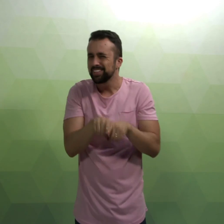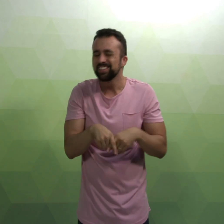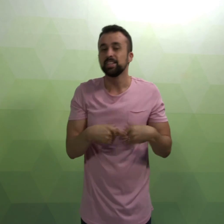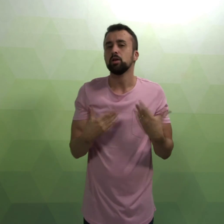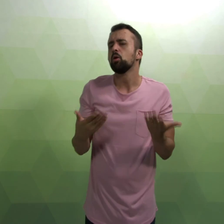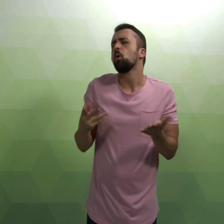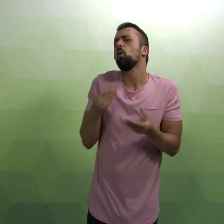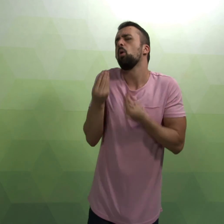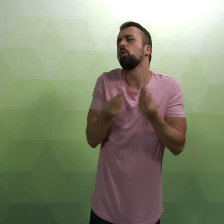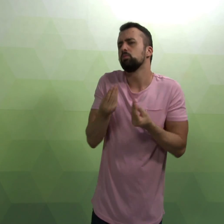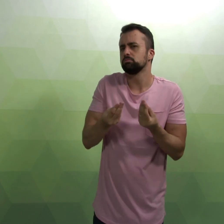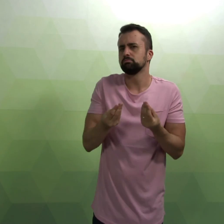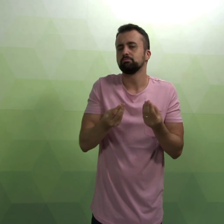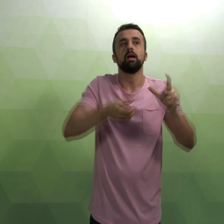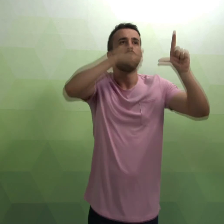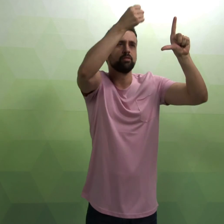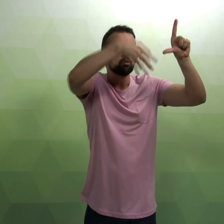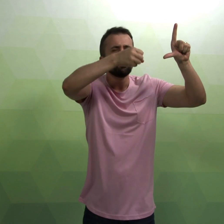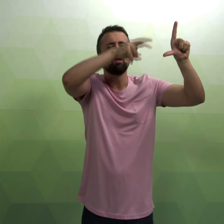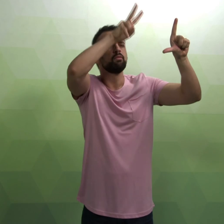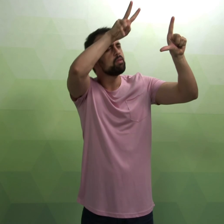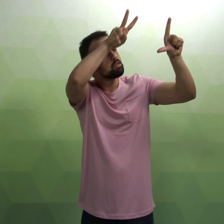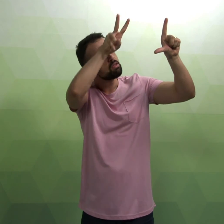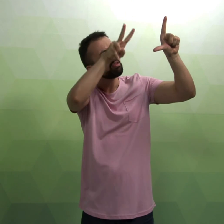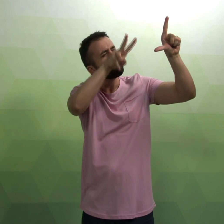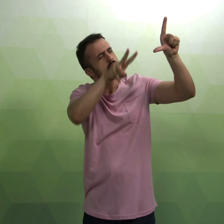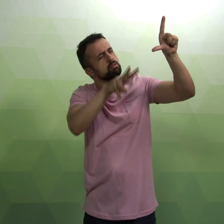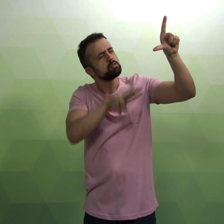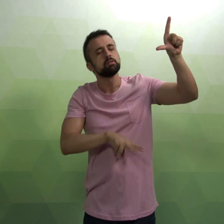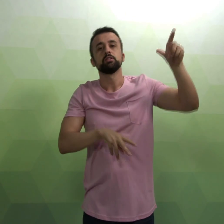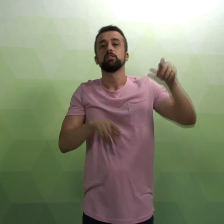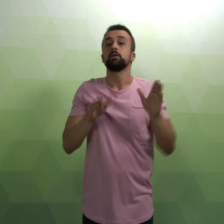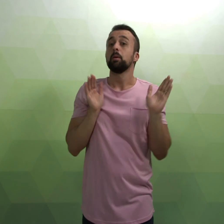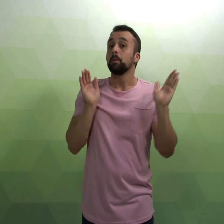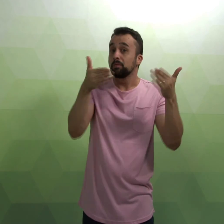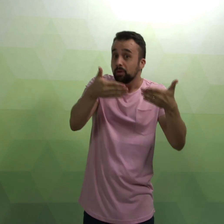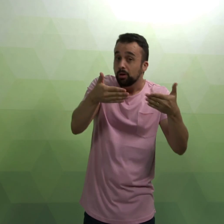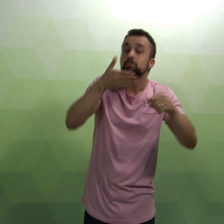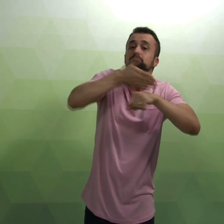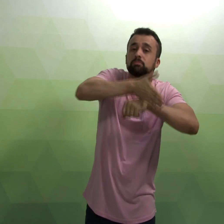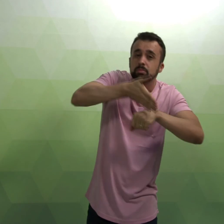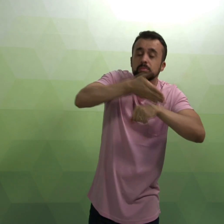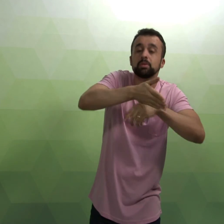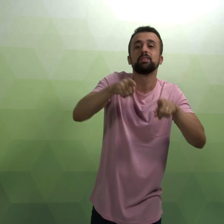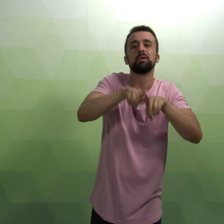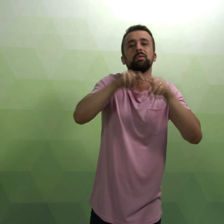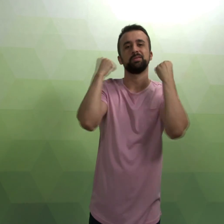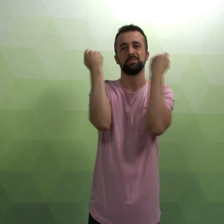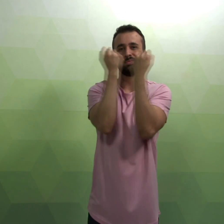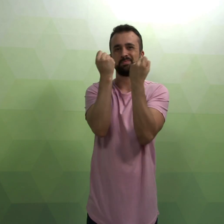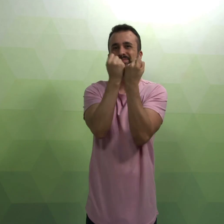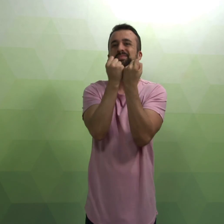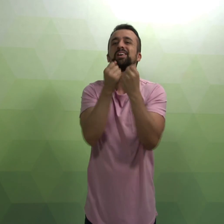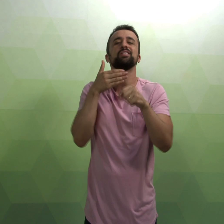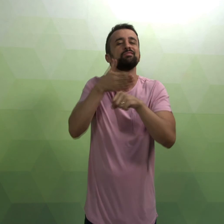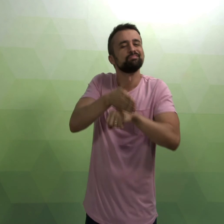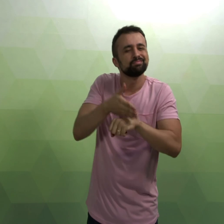práticos assistindo às videoaulas, participando dos fóruns e também do